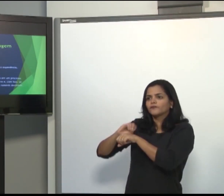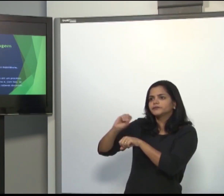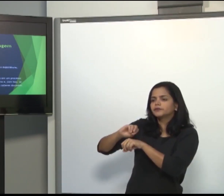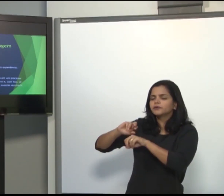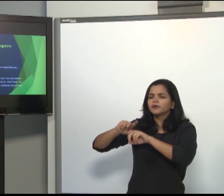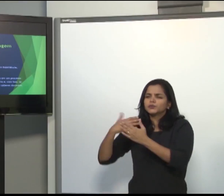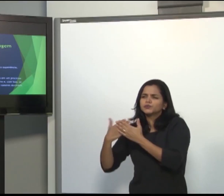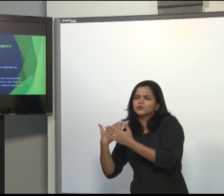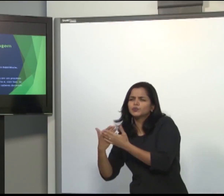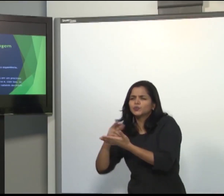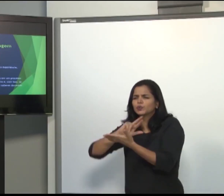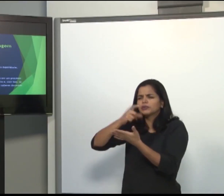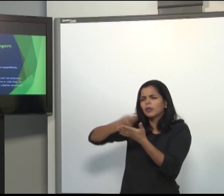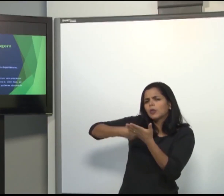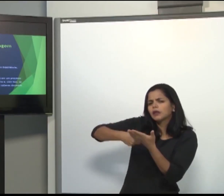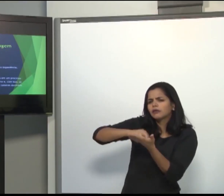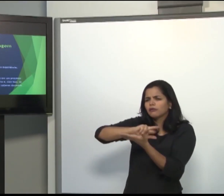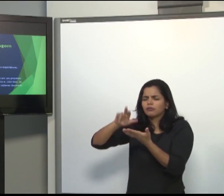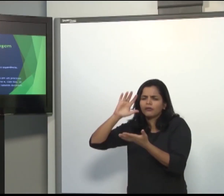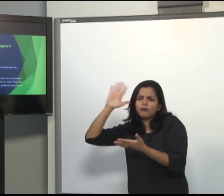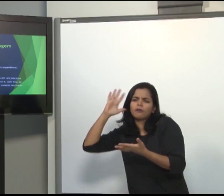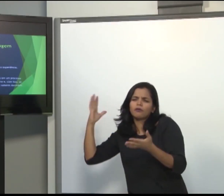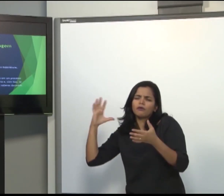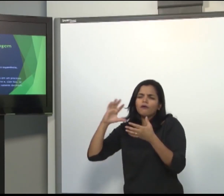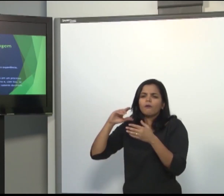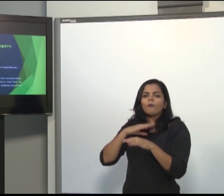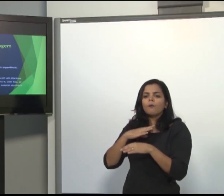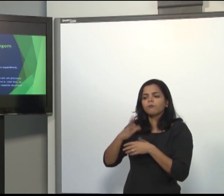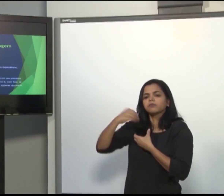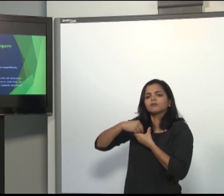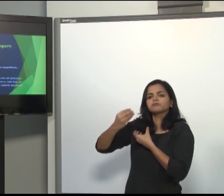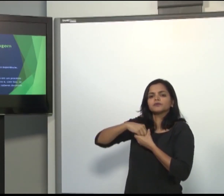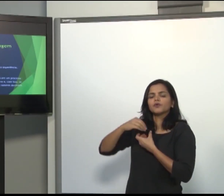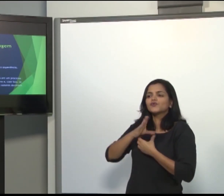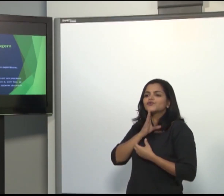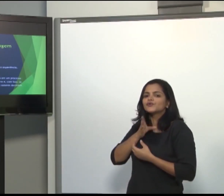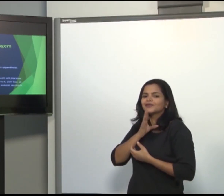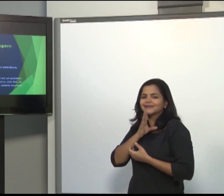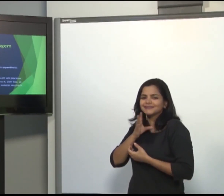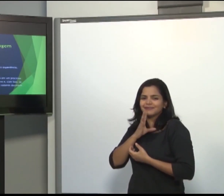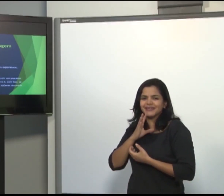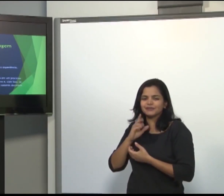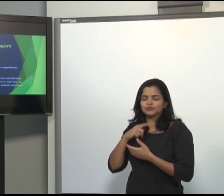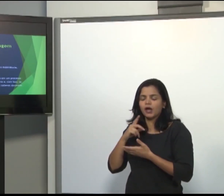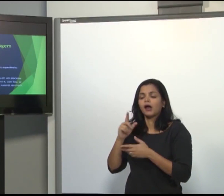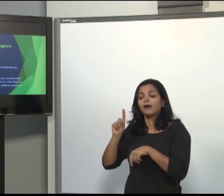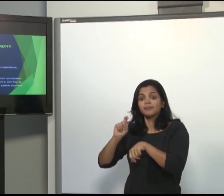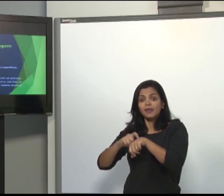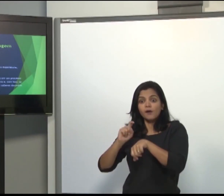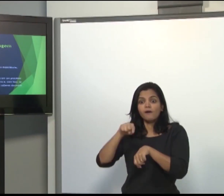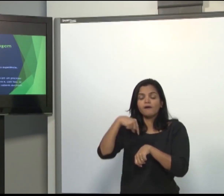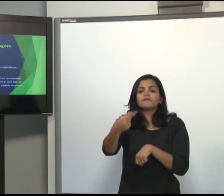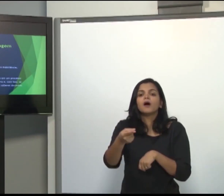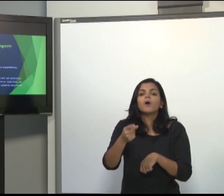conhecimentos relacionados a palestras, trabalhos anteriores, já adquiridos, conhecimentos adquiridos, fazer